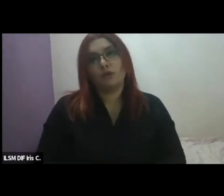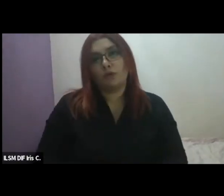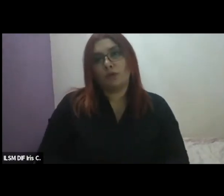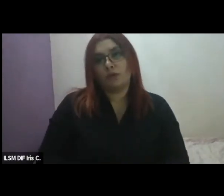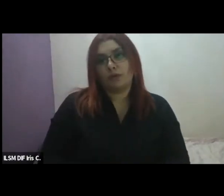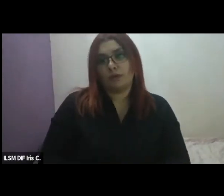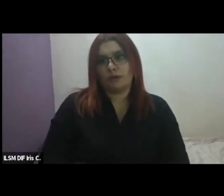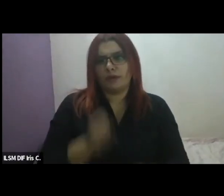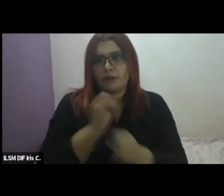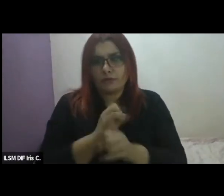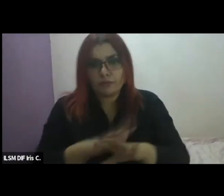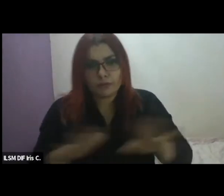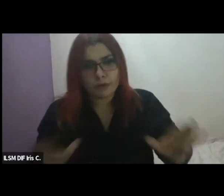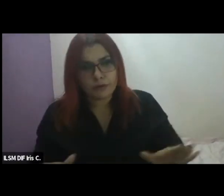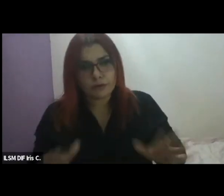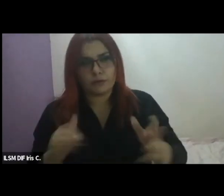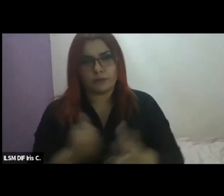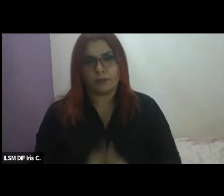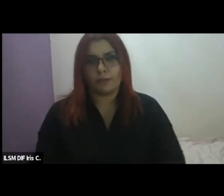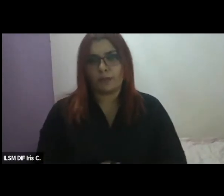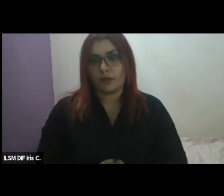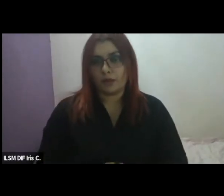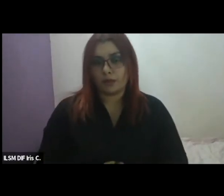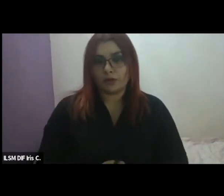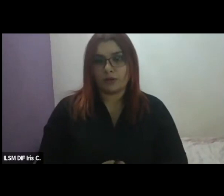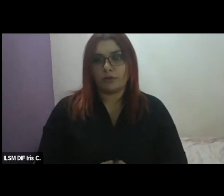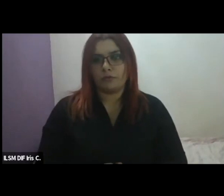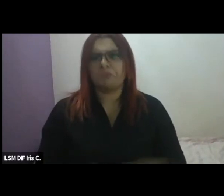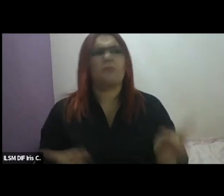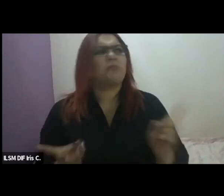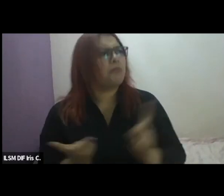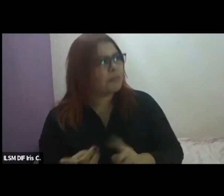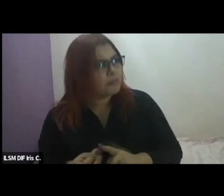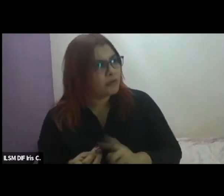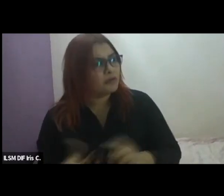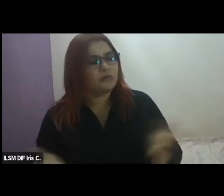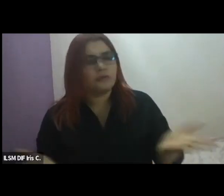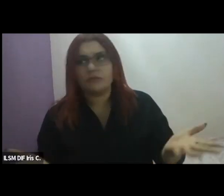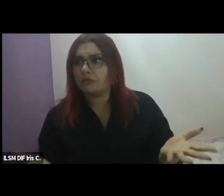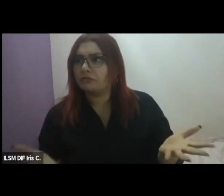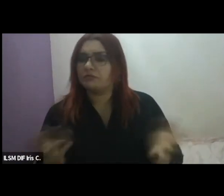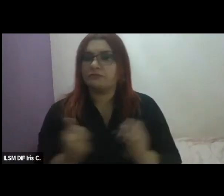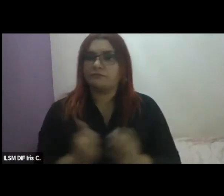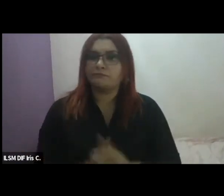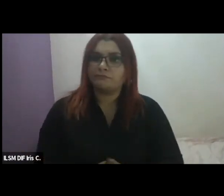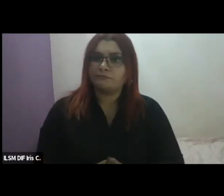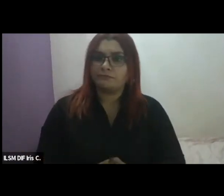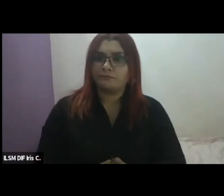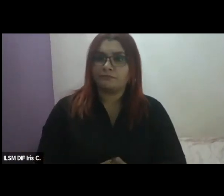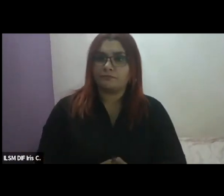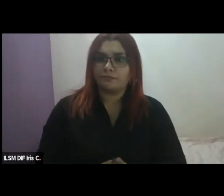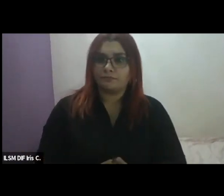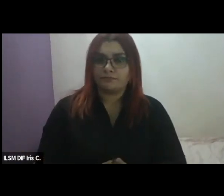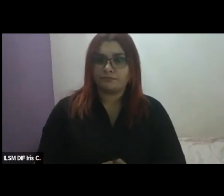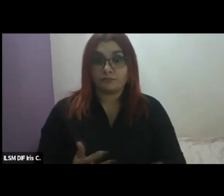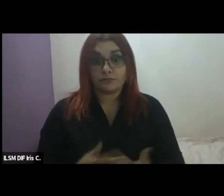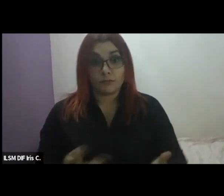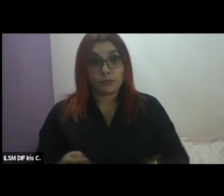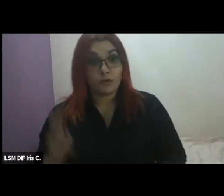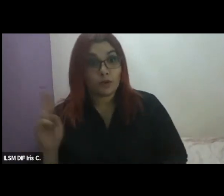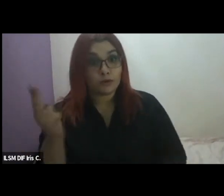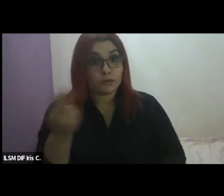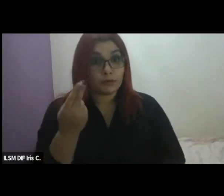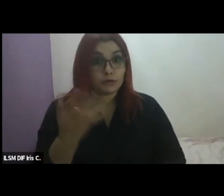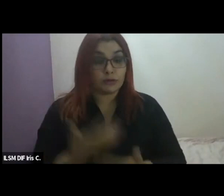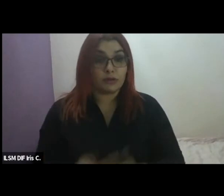hacer investigaciones en discapacidad. ¿De dónde vienen? Del norte global, ¿no? De las universidades